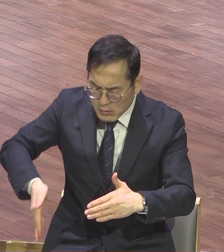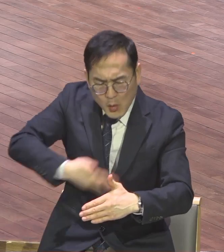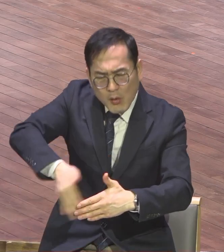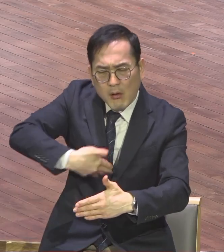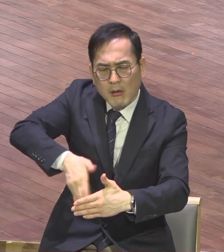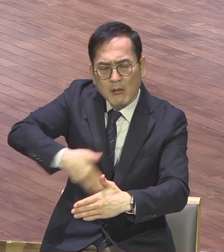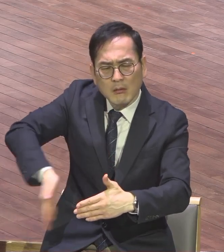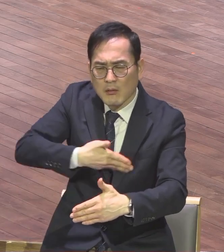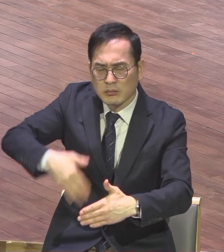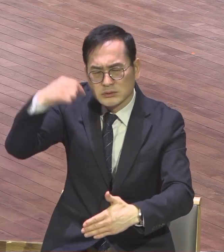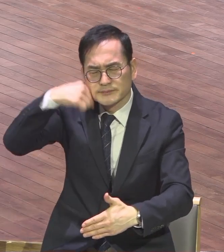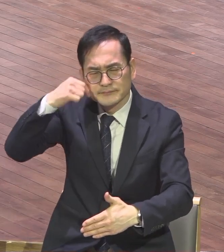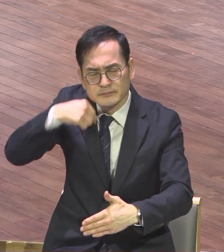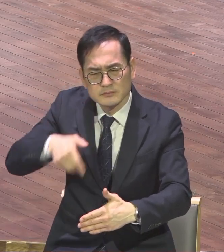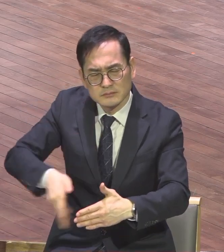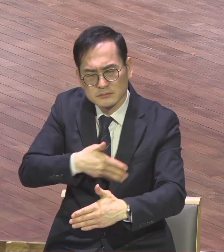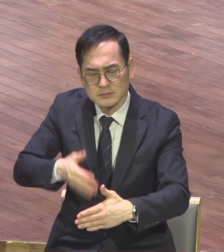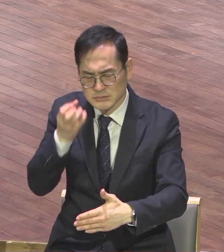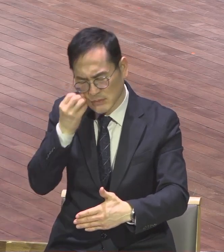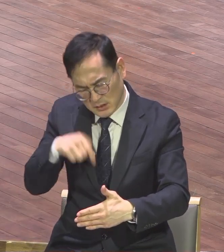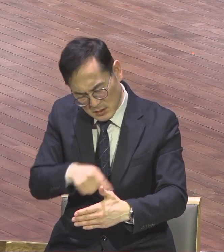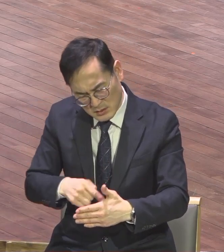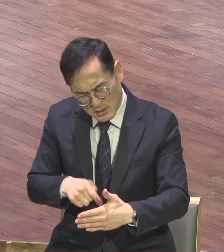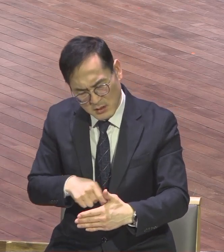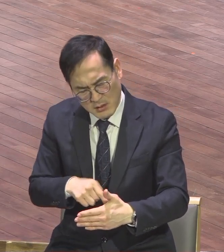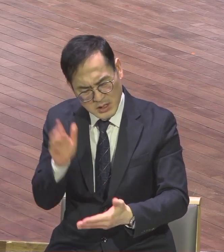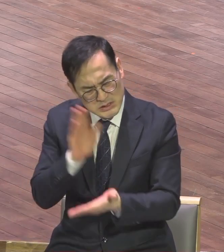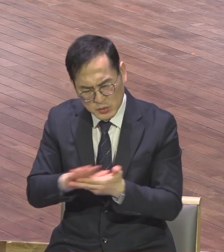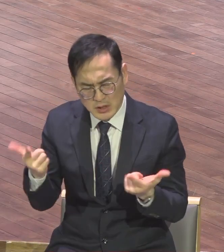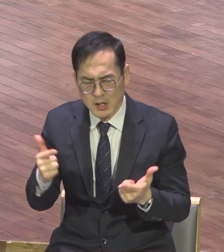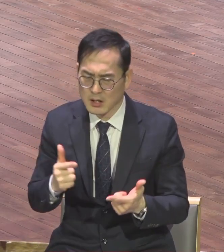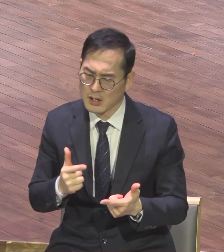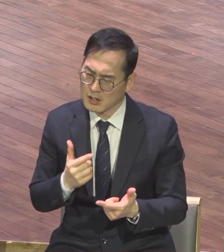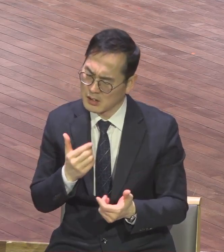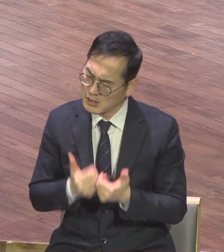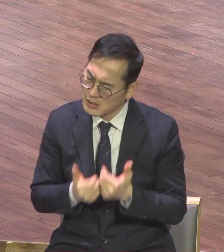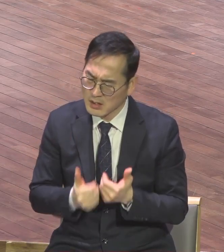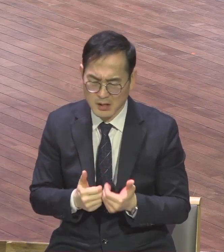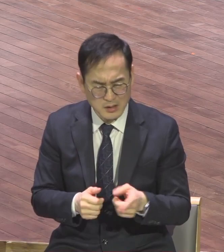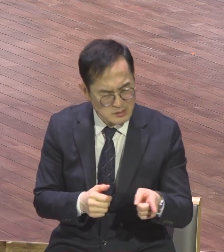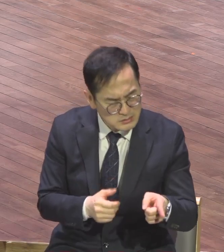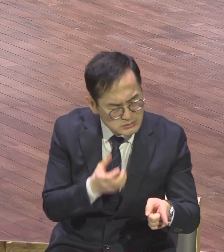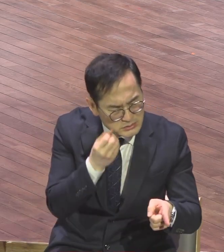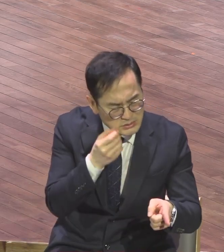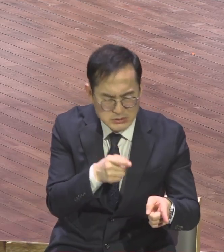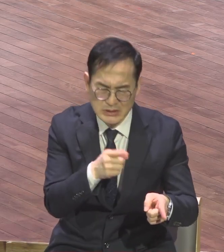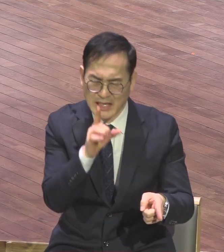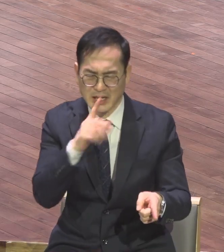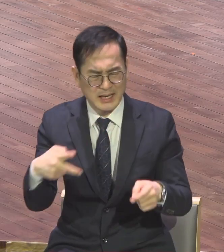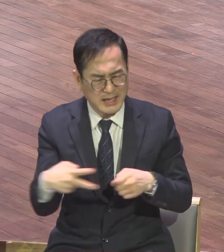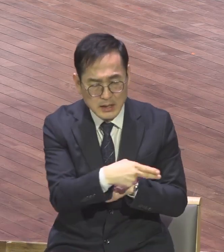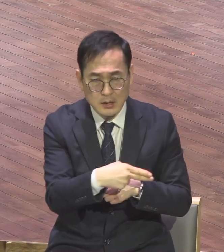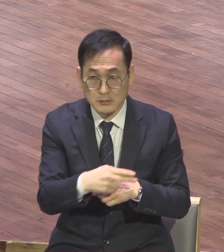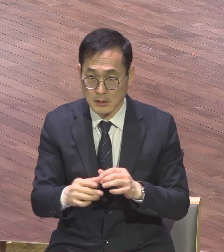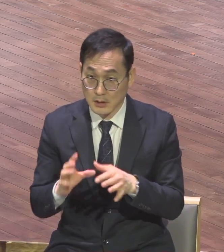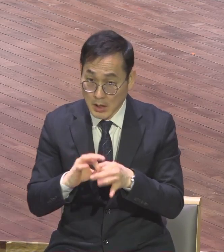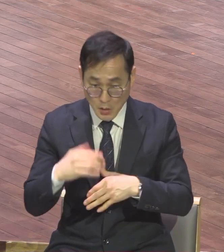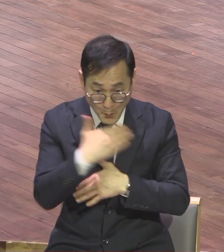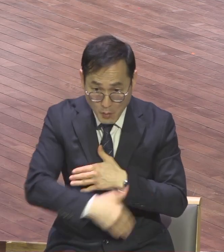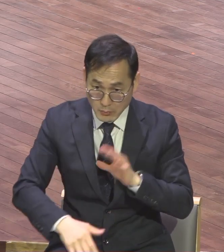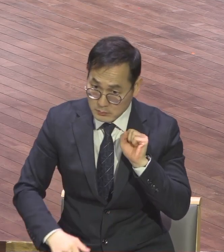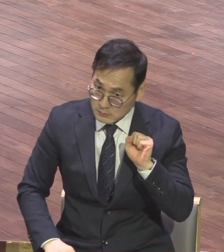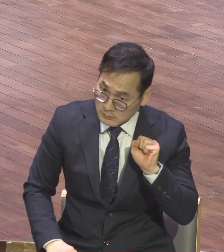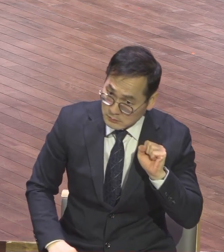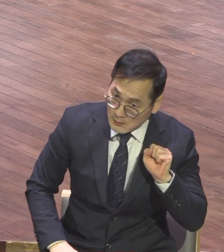걸로 또 채우려고 하면 그것에 중독될 수밖에 없어요. 안 해야지, 그만해야지, 근데 또 하고 싶어 라는 분열 상태가 올